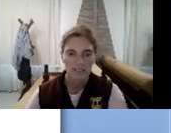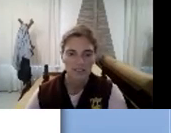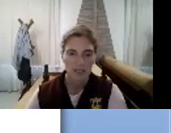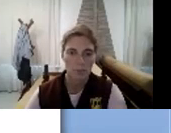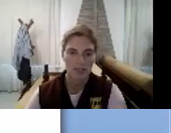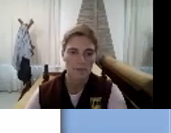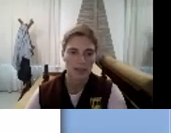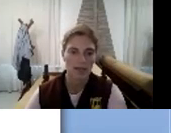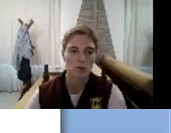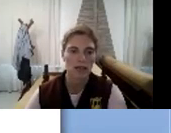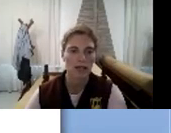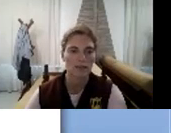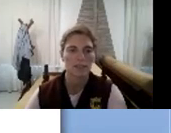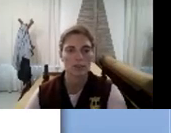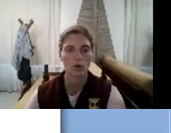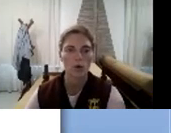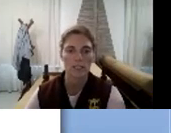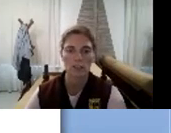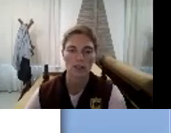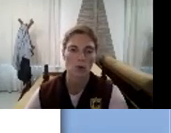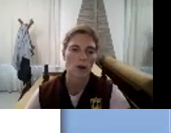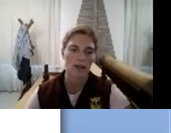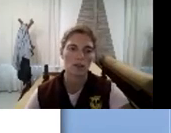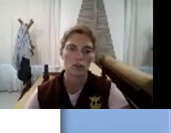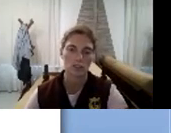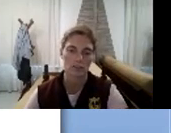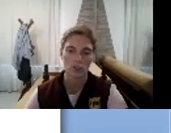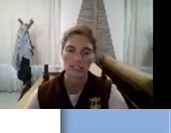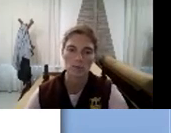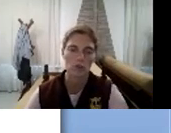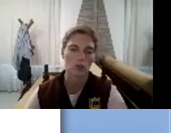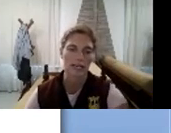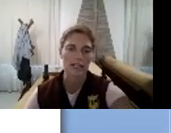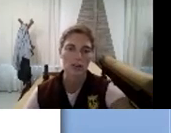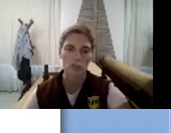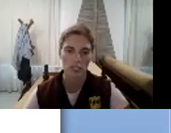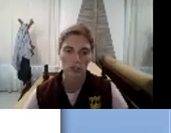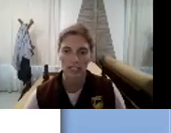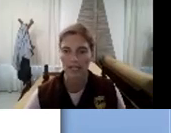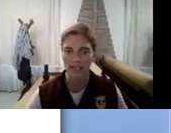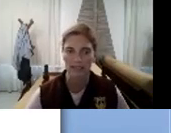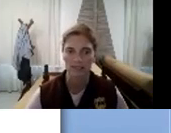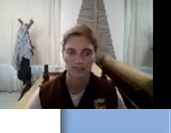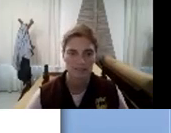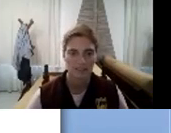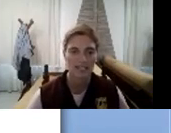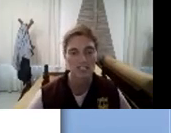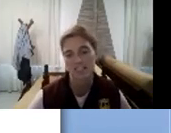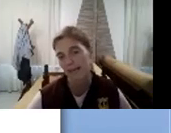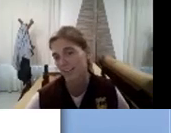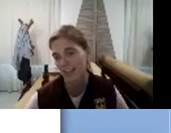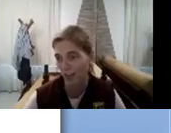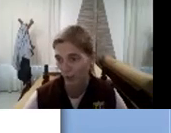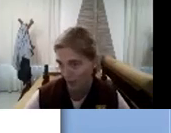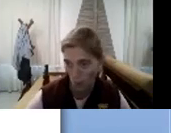acá tenemos Después otra. también le gusta estos juguetitos que juega, se los tiramos, corre a agarrarlos y te los trae. Acá ya se